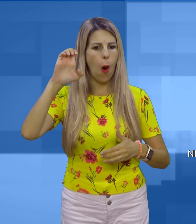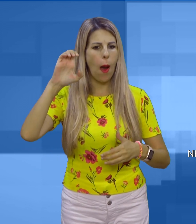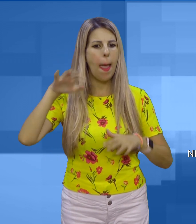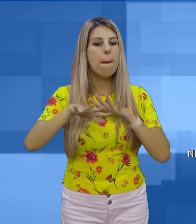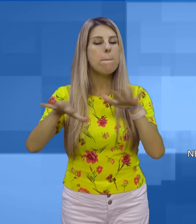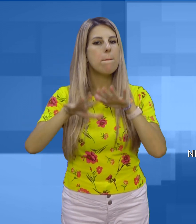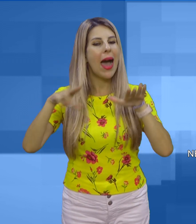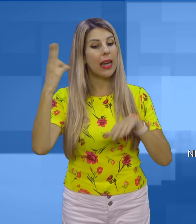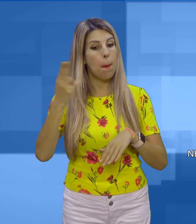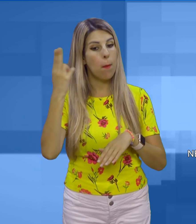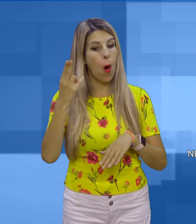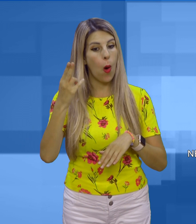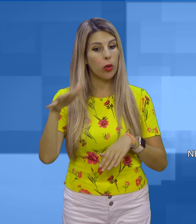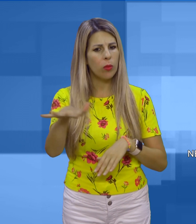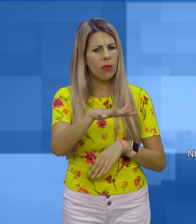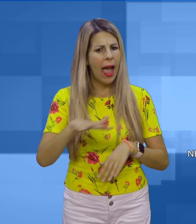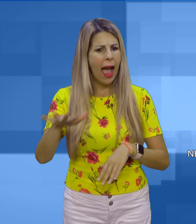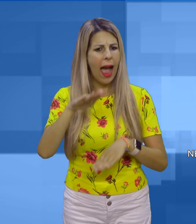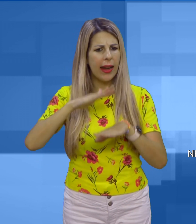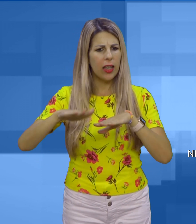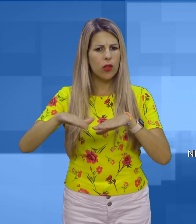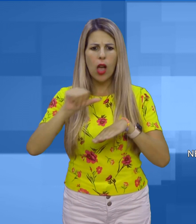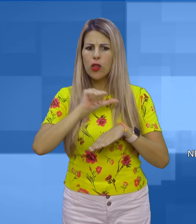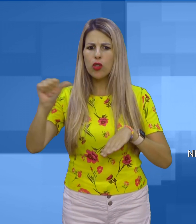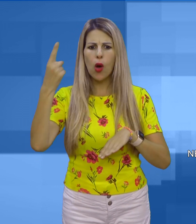area ad utilizzo esclusivo per l'ormeggio delle unità da diporto.